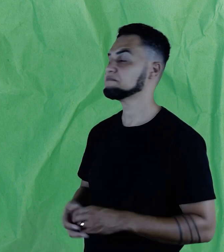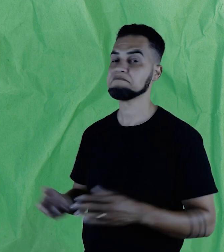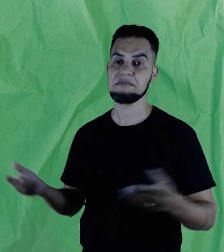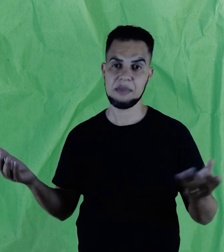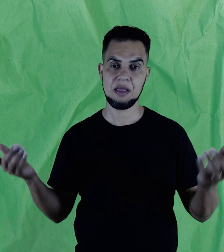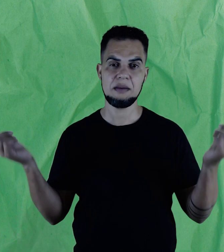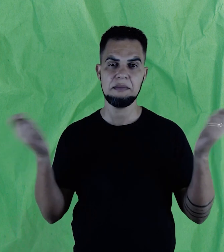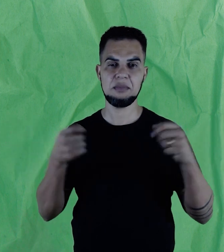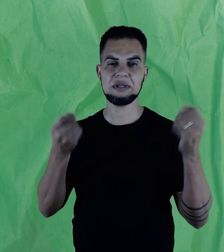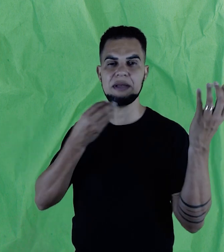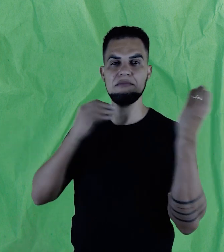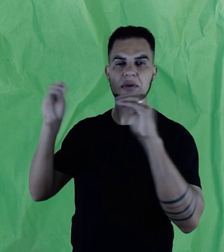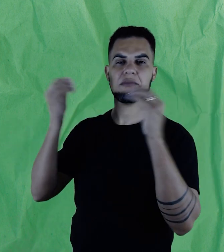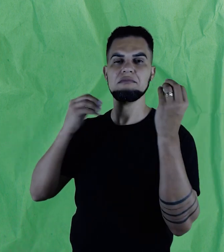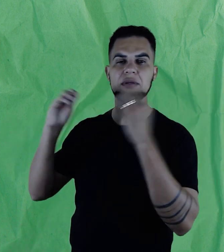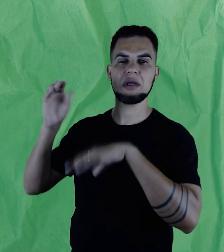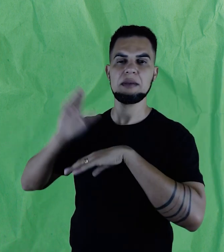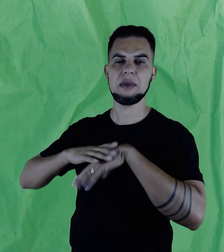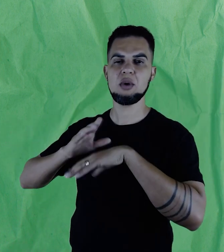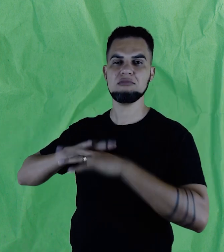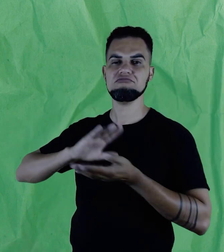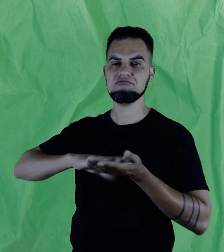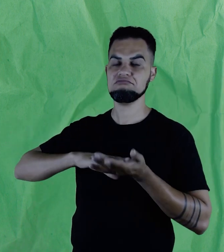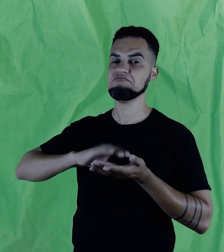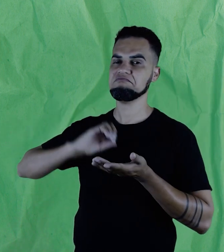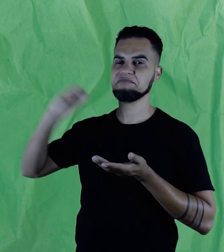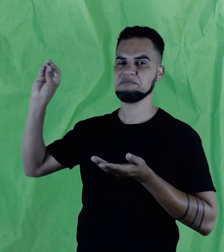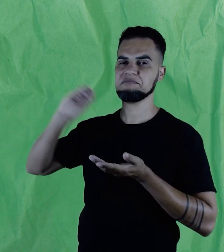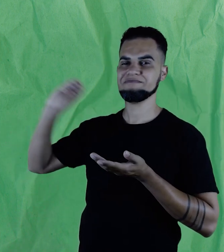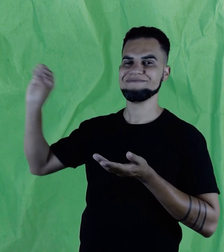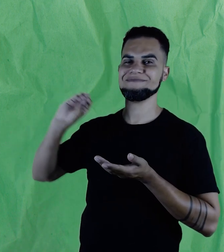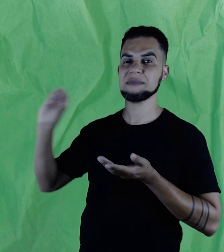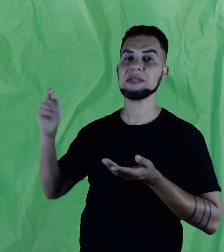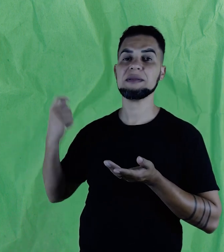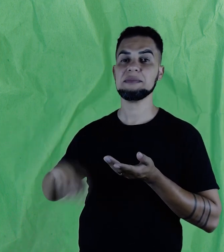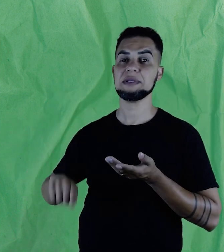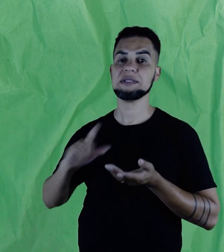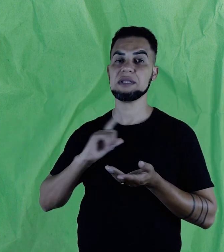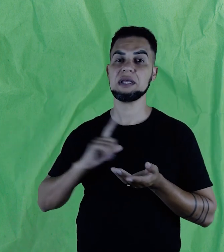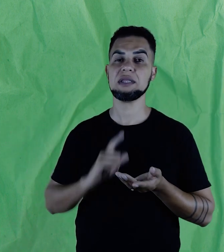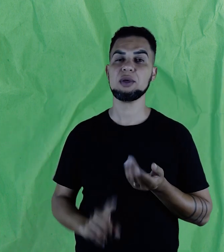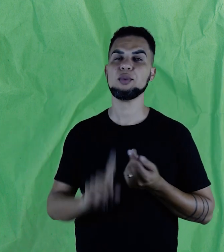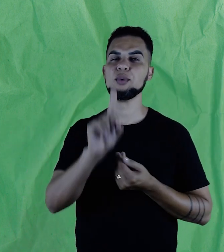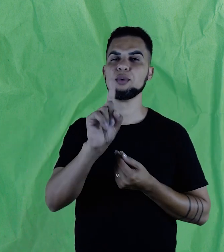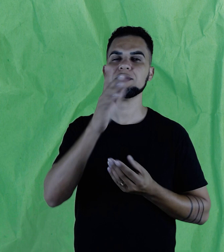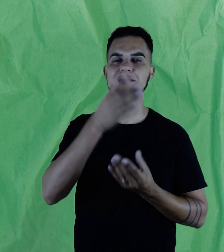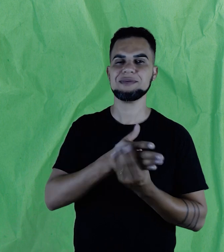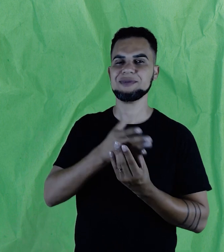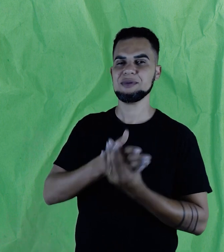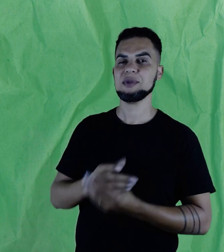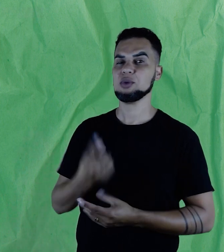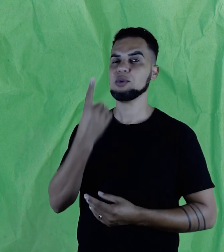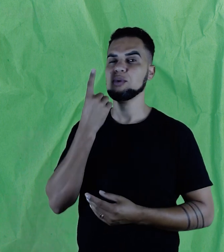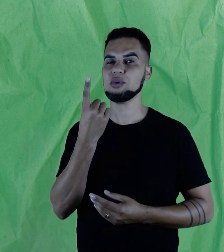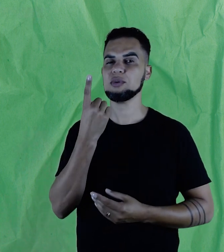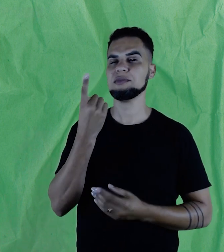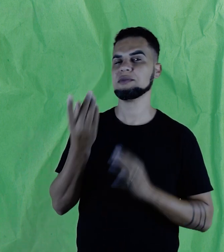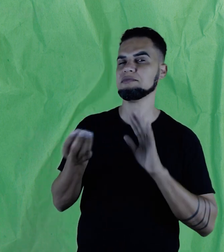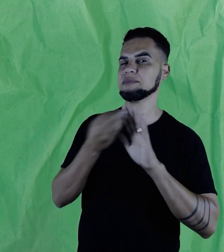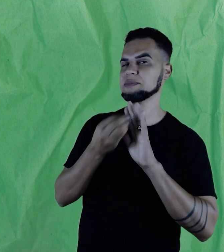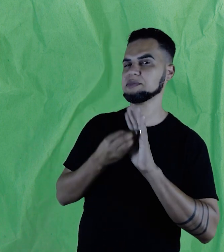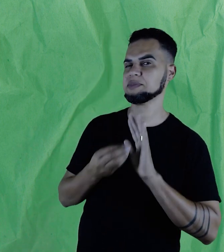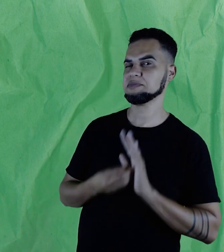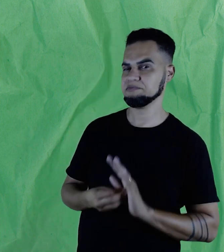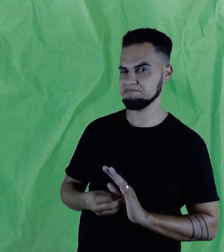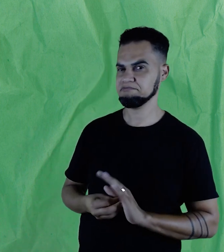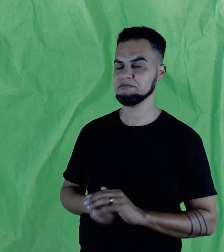A gente poderia estar preenchendo aqui tudo na mão, e aqui ele explica para a gente, ó, uma coleção precisa conter pelo menos um documento, uma unidade de